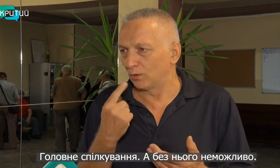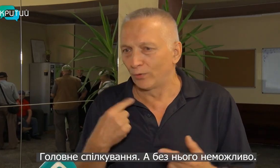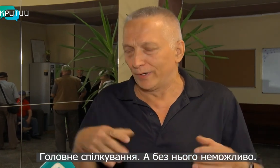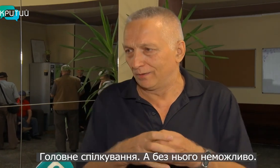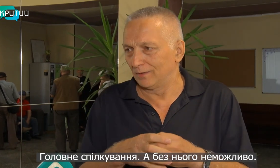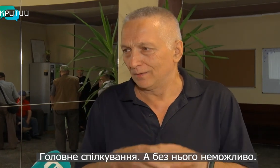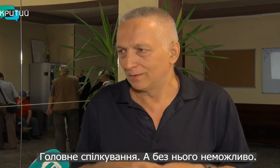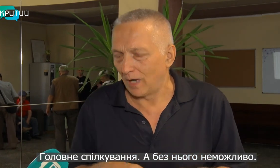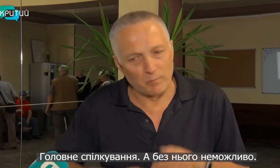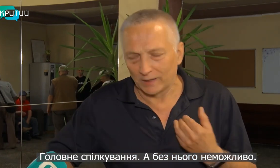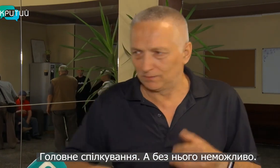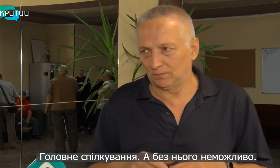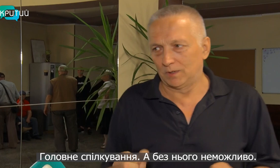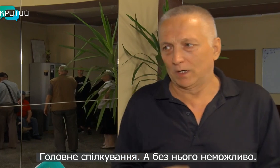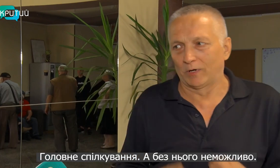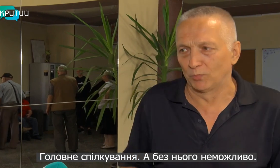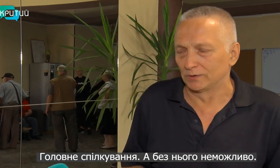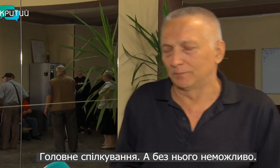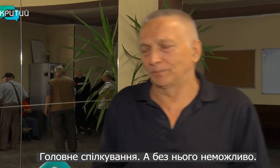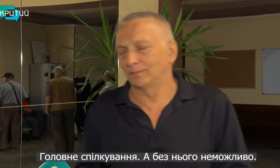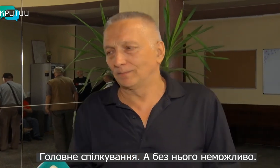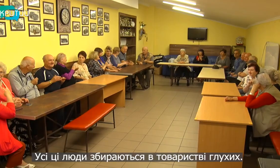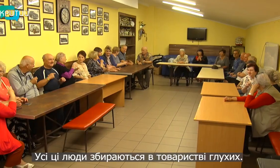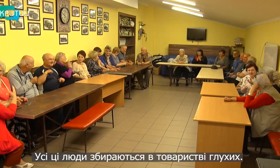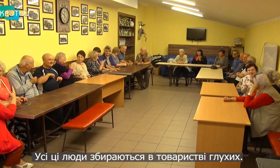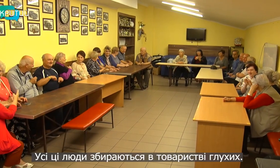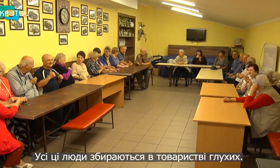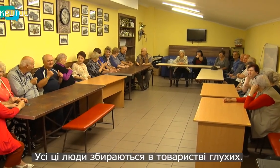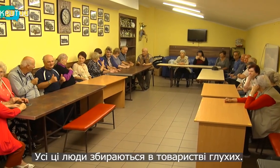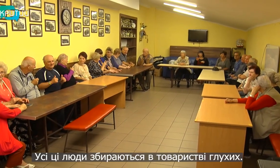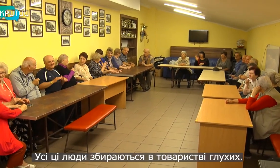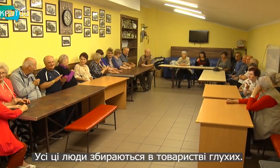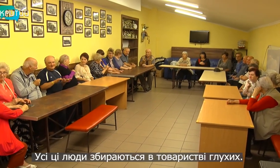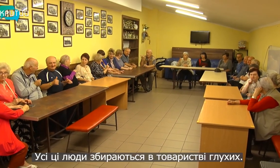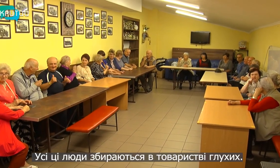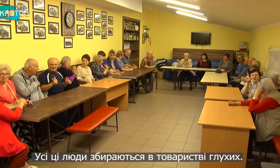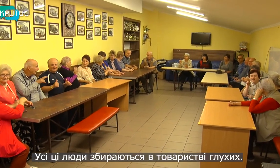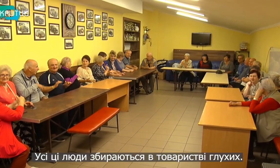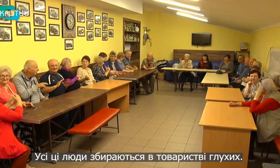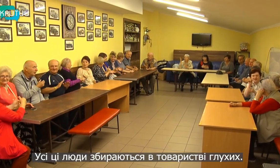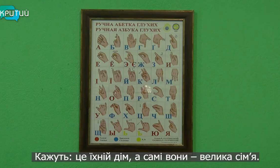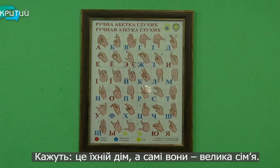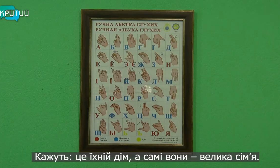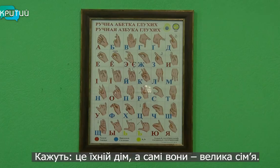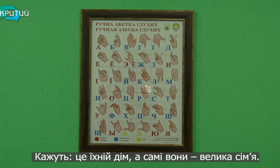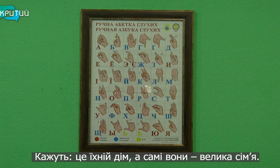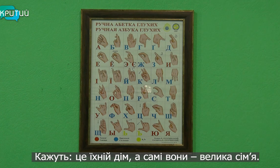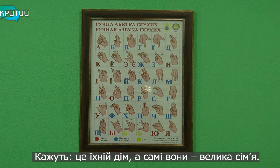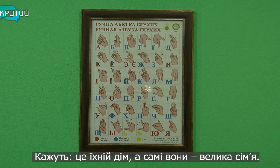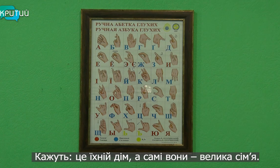руки. А без – это невозможно. Усі ці люди збираються в товаристві глухих. Кажуть, це їхній дім, а самі вони